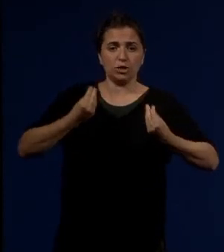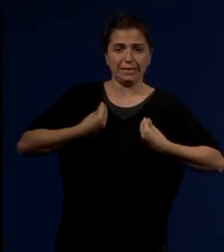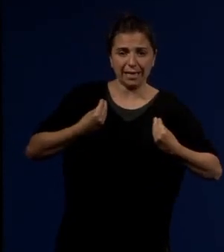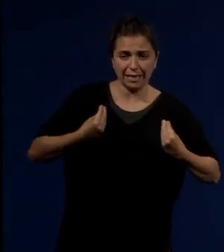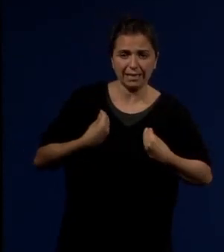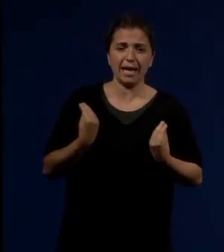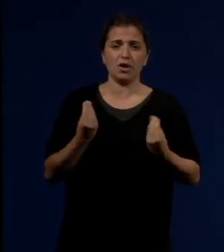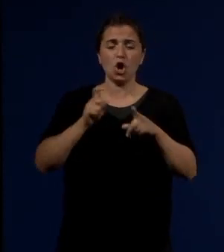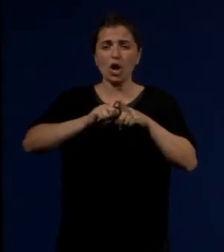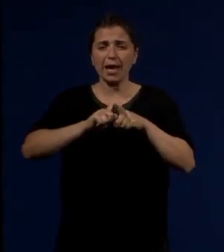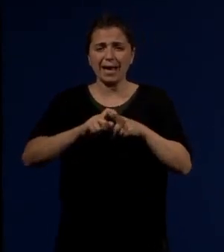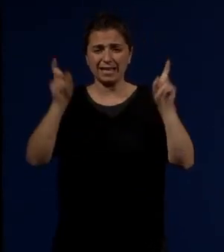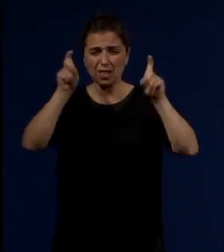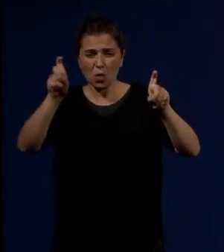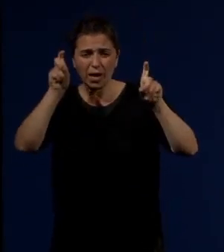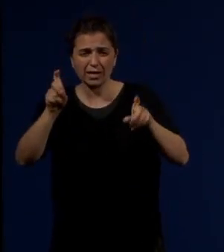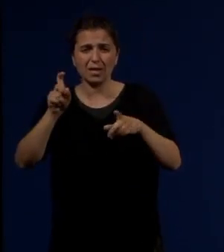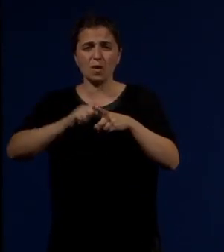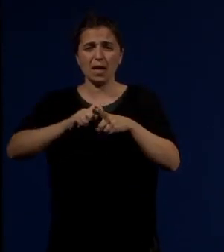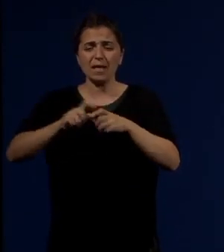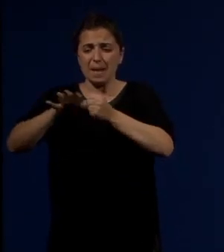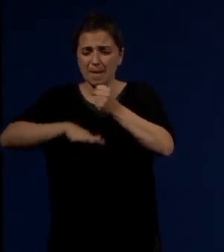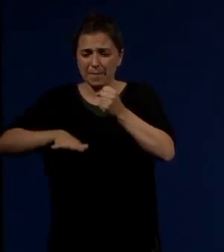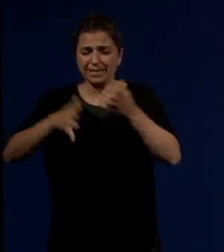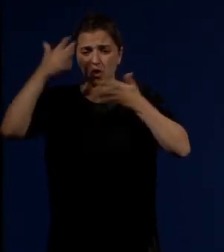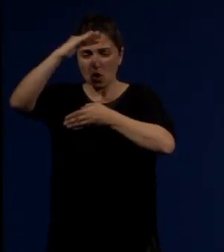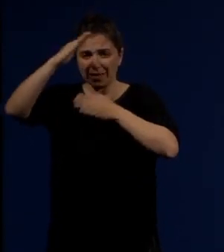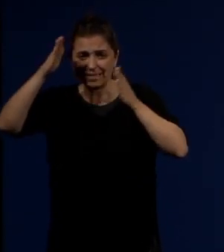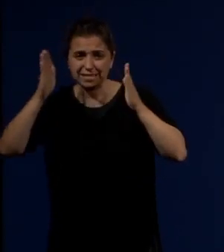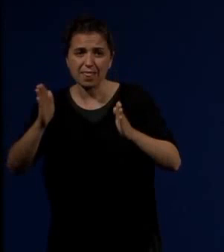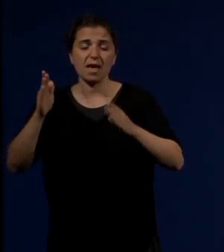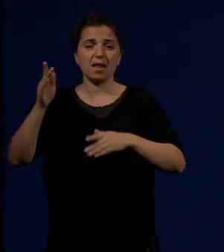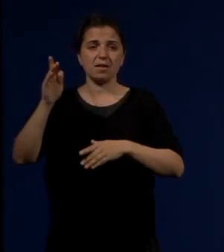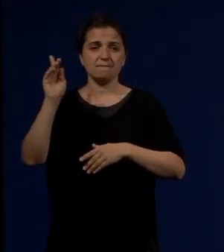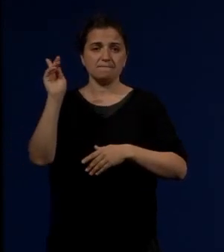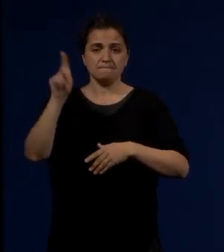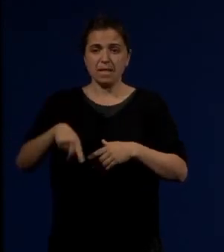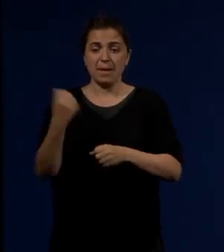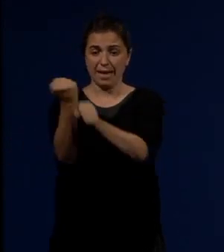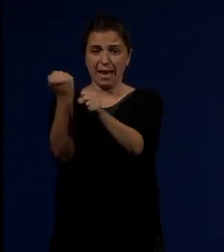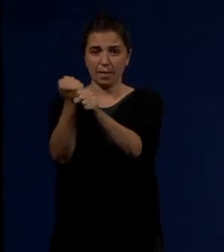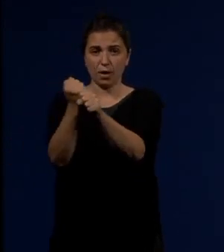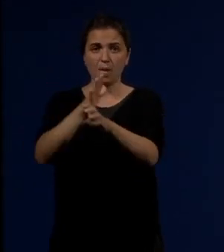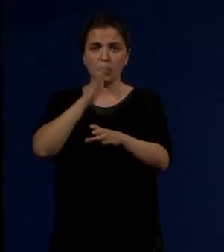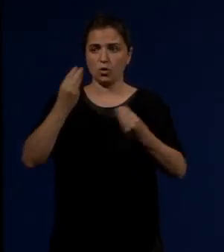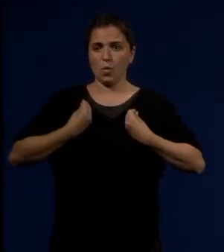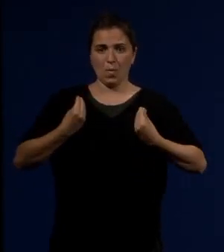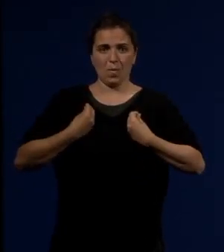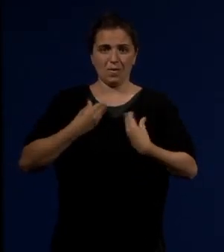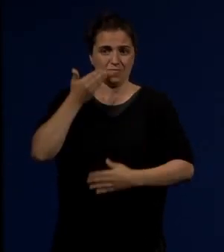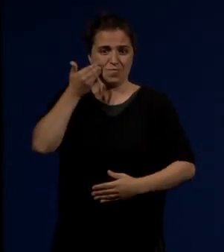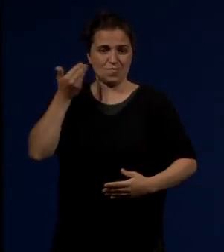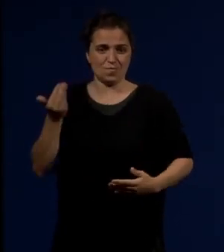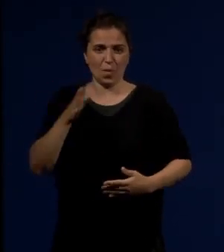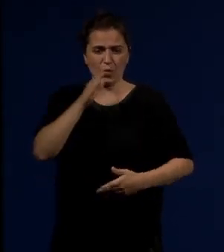de carácter educativo, de carácter asistencial e de carácter laboral, para establecer oportunidades de vivir con dignidade no conxunto do país,